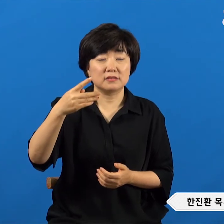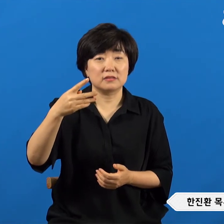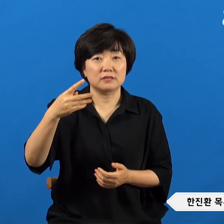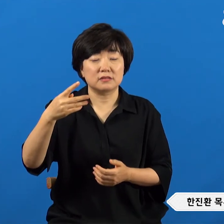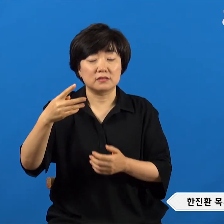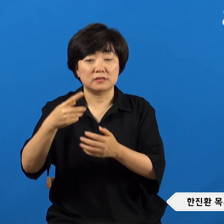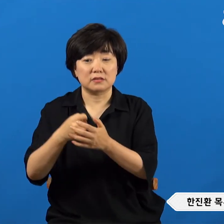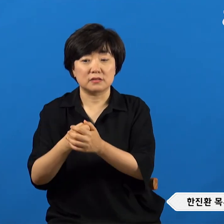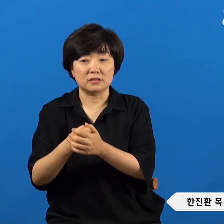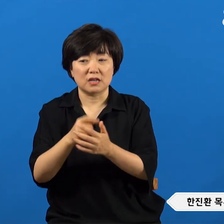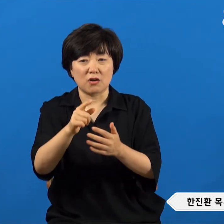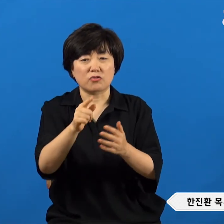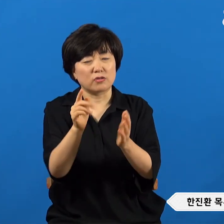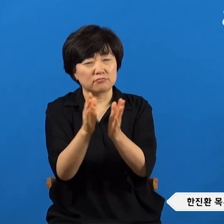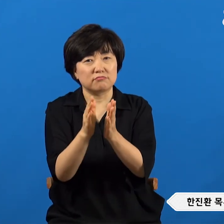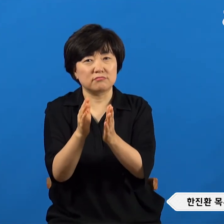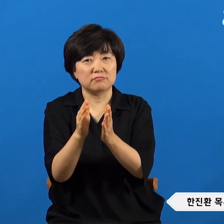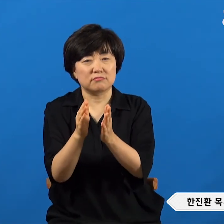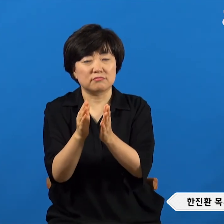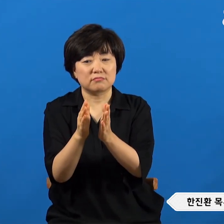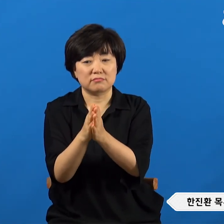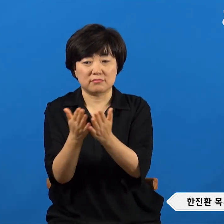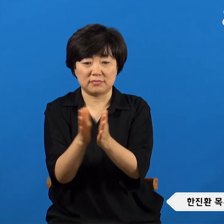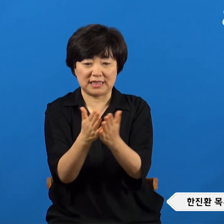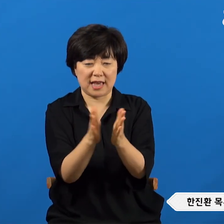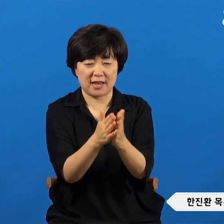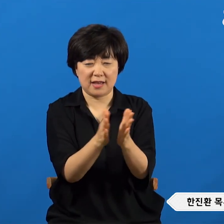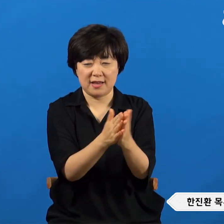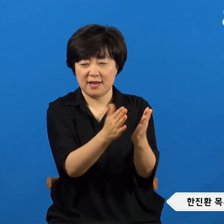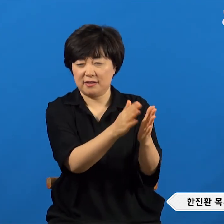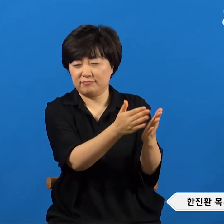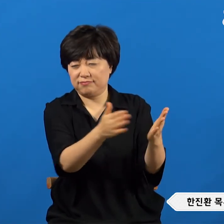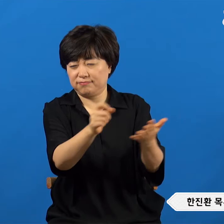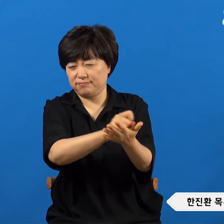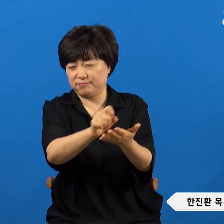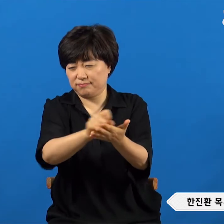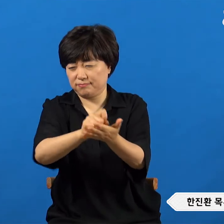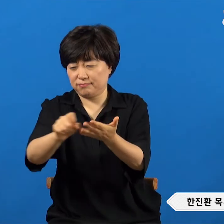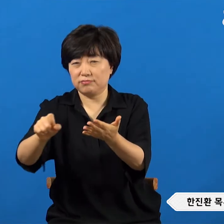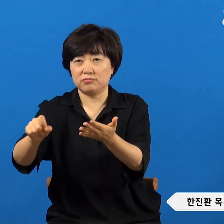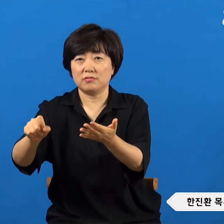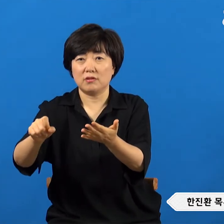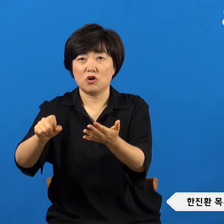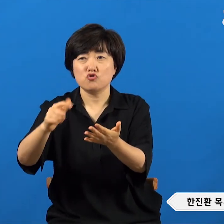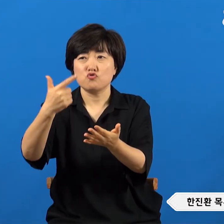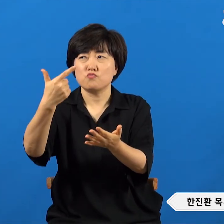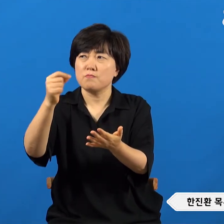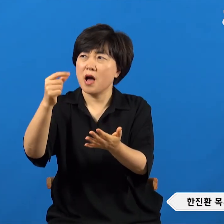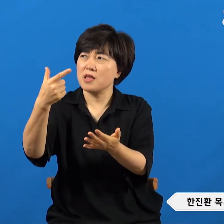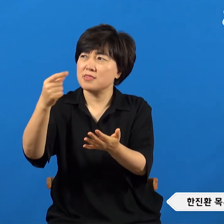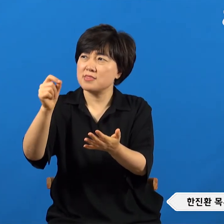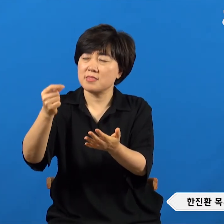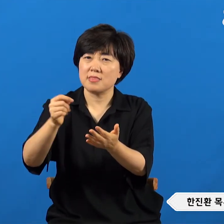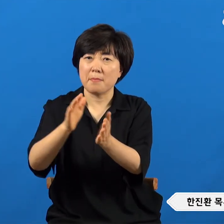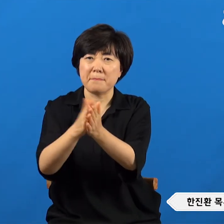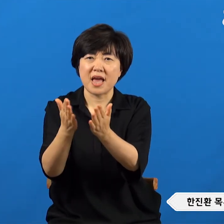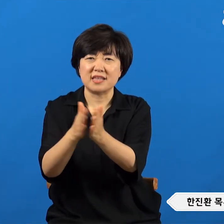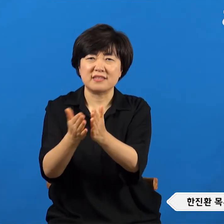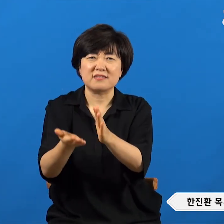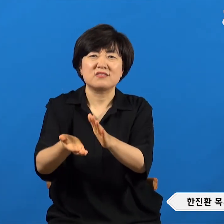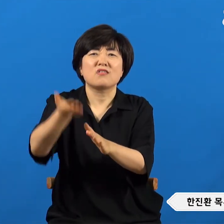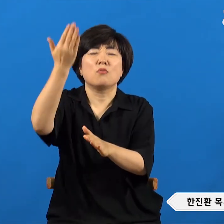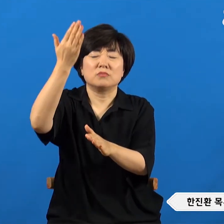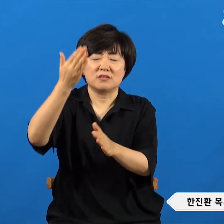600페이지 넘는 대작만 해도 100권 넘게 저술을 했습니다. 모두 6만 페이지가 넘는